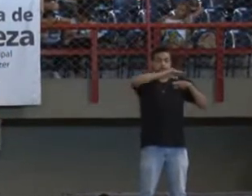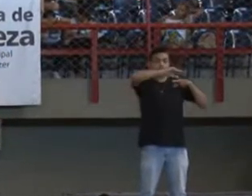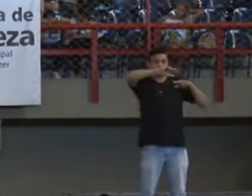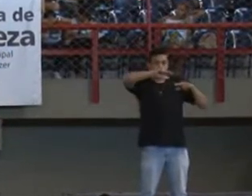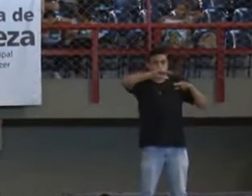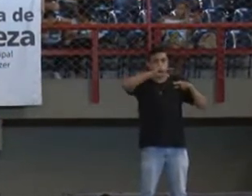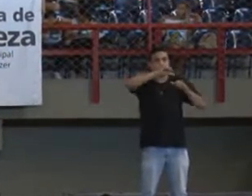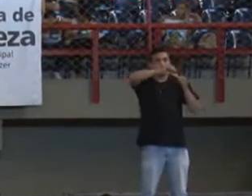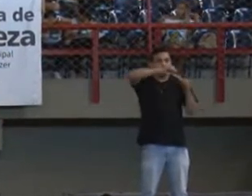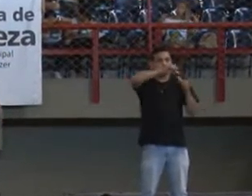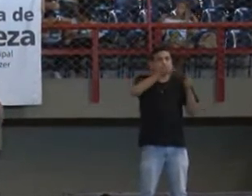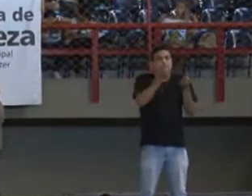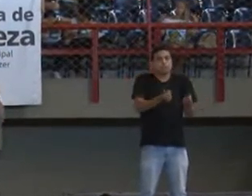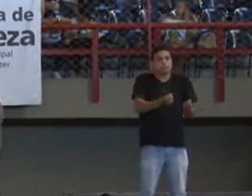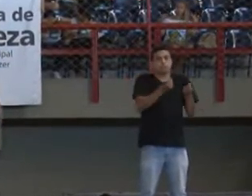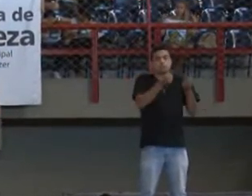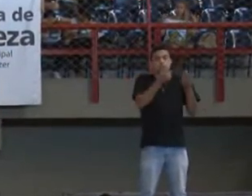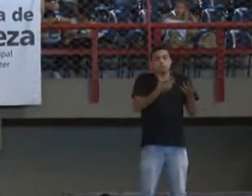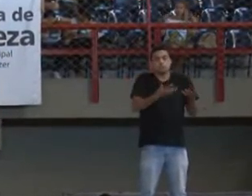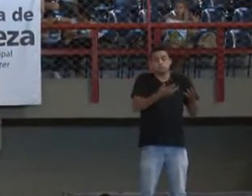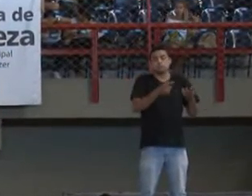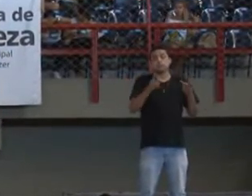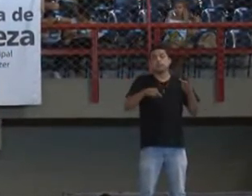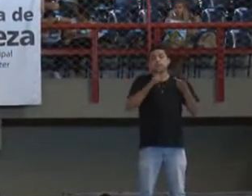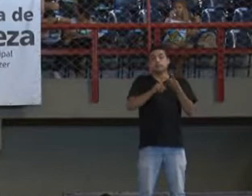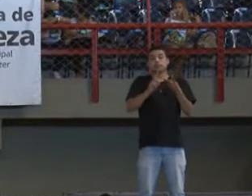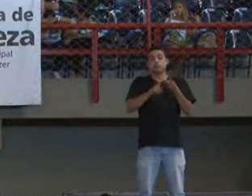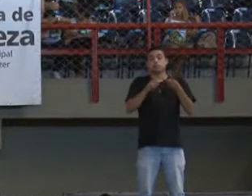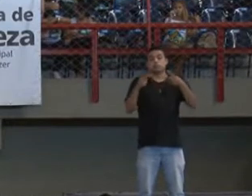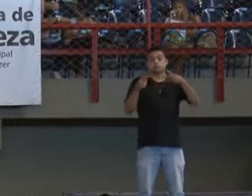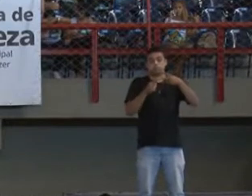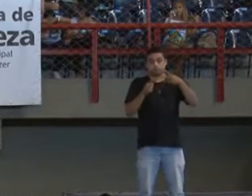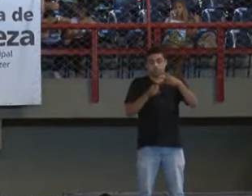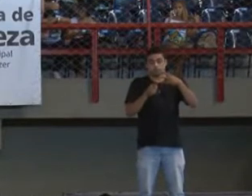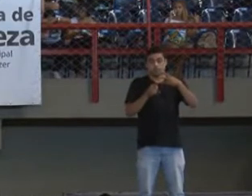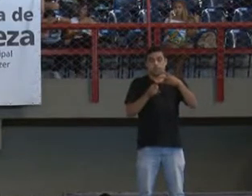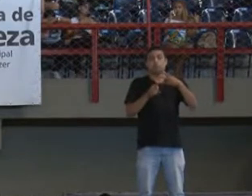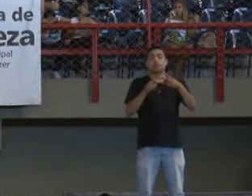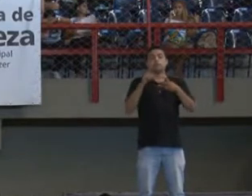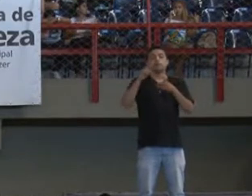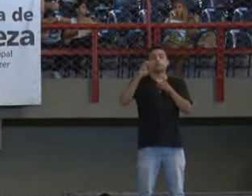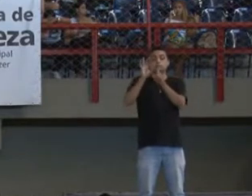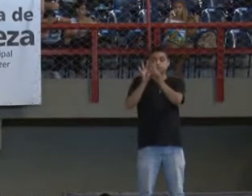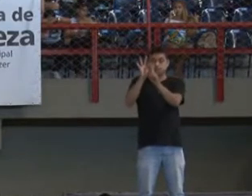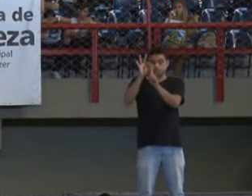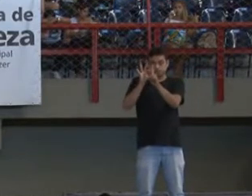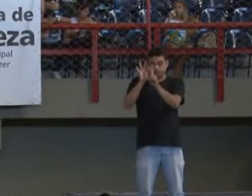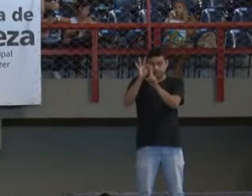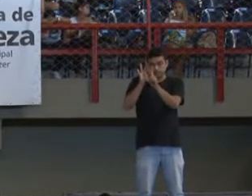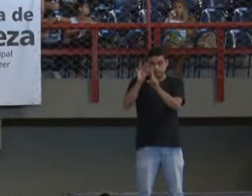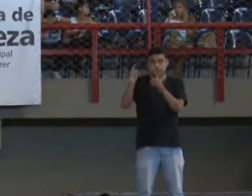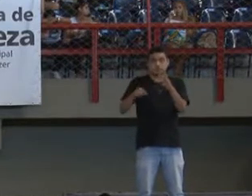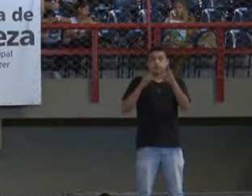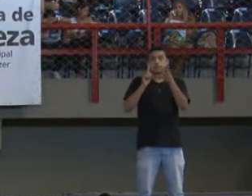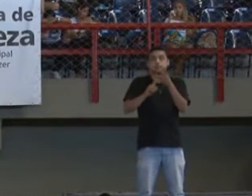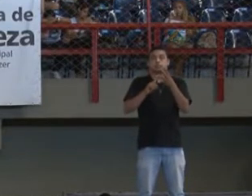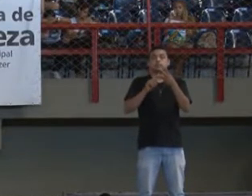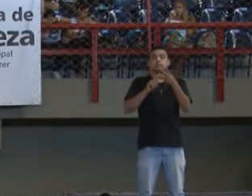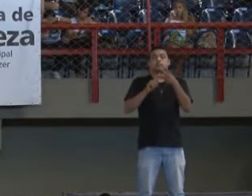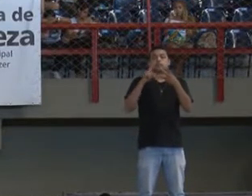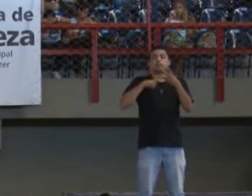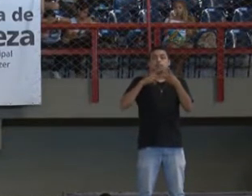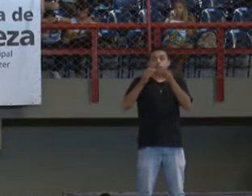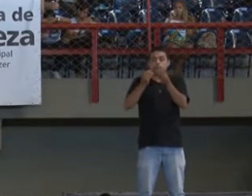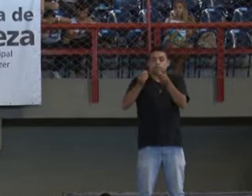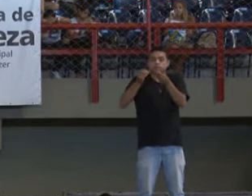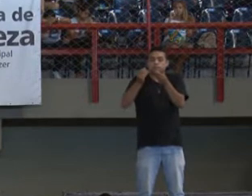ela altera a densidade. Segundo fator, temperatura. Terceiro fator, a